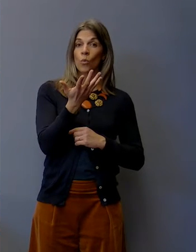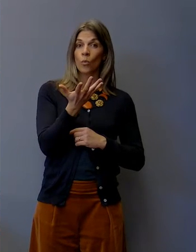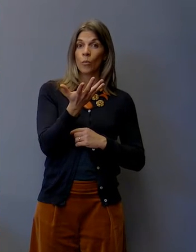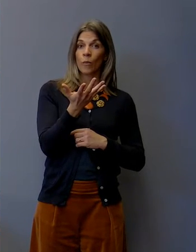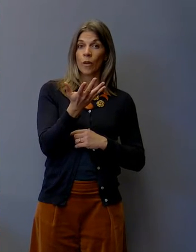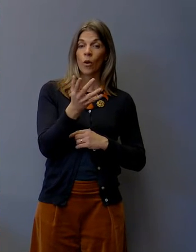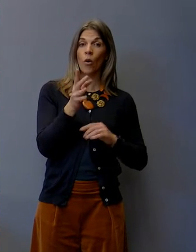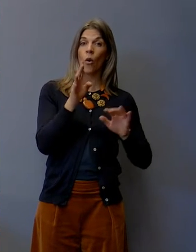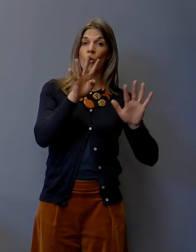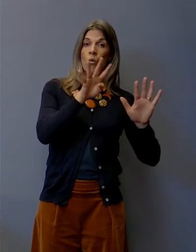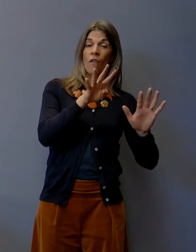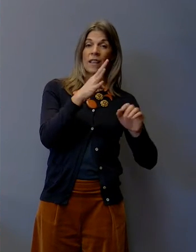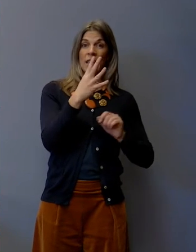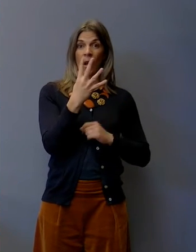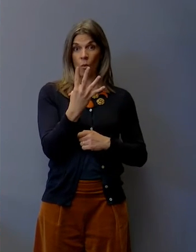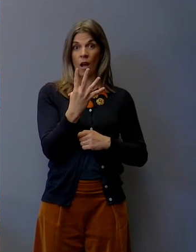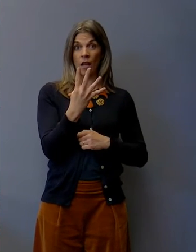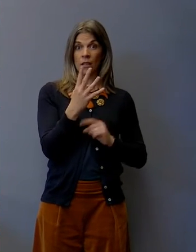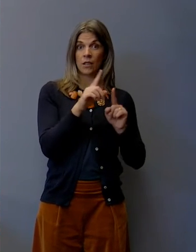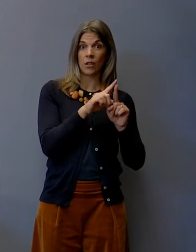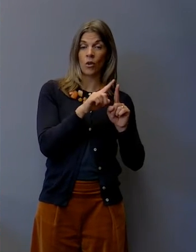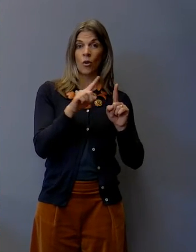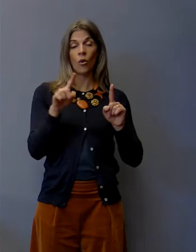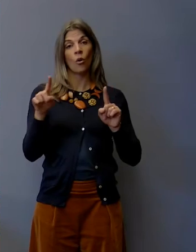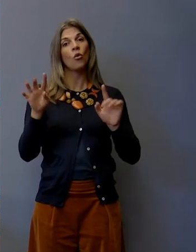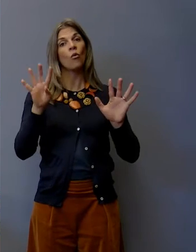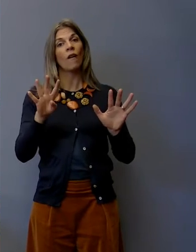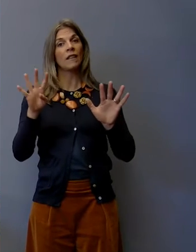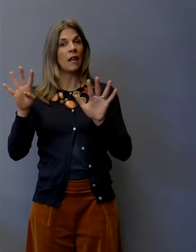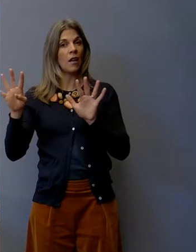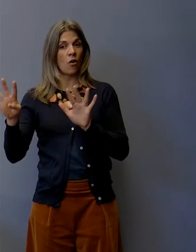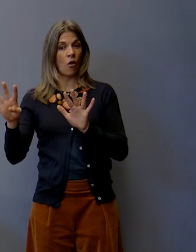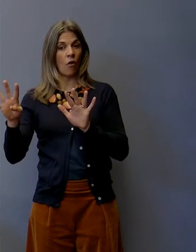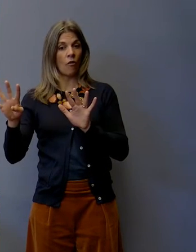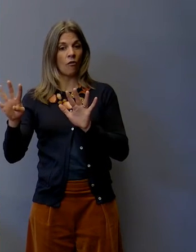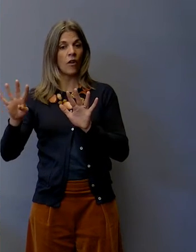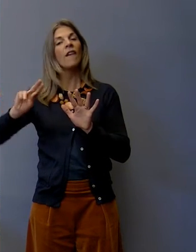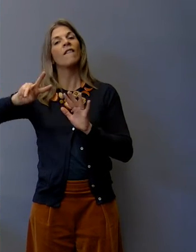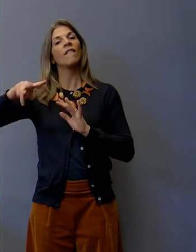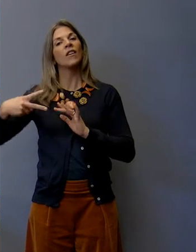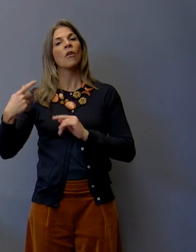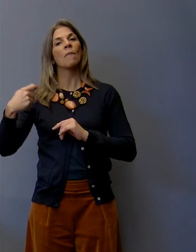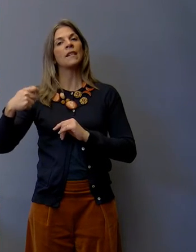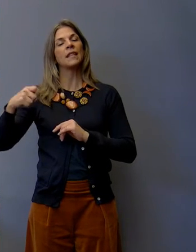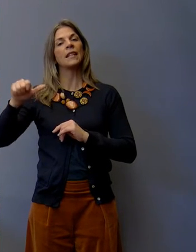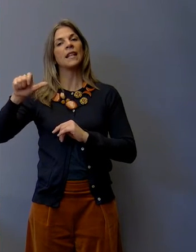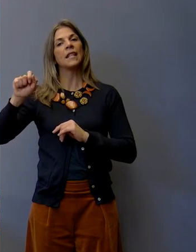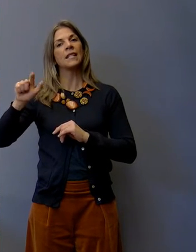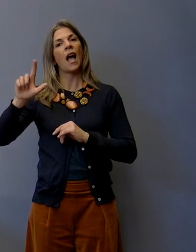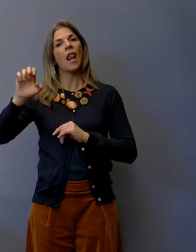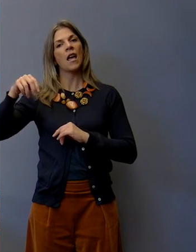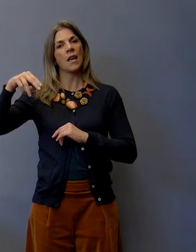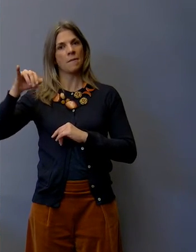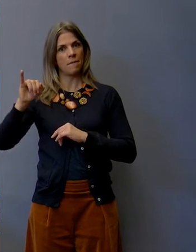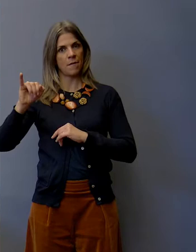94 al numero 99 vicepresidente salemi tutti con parere favorevole